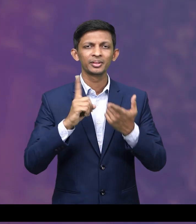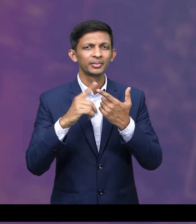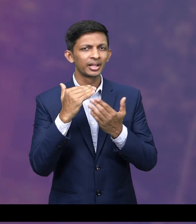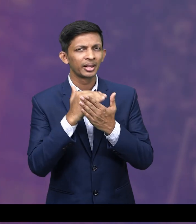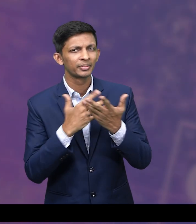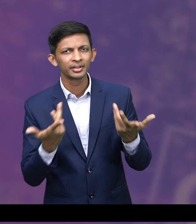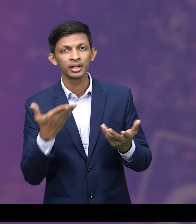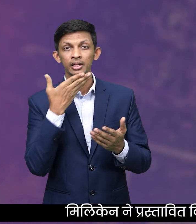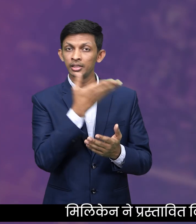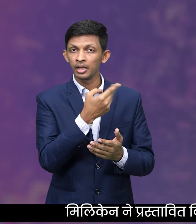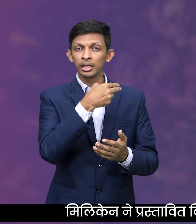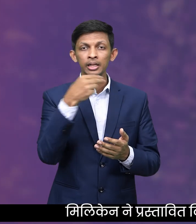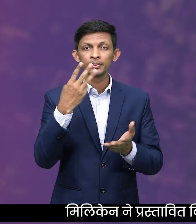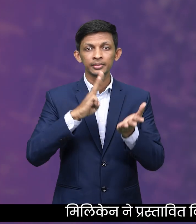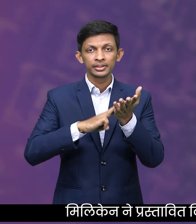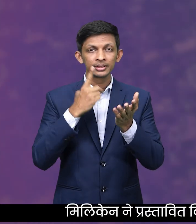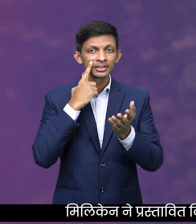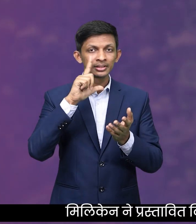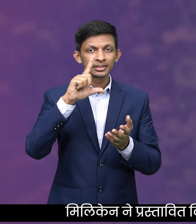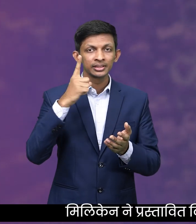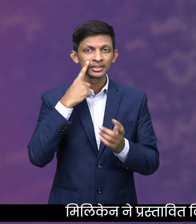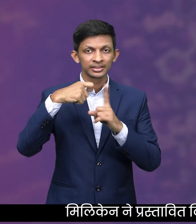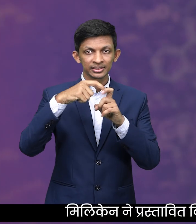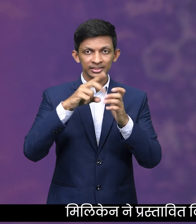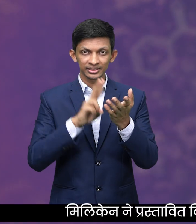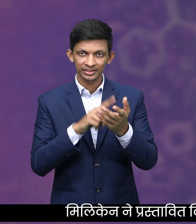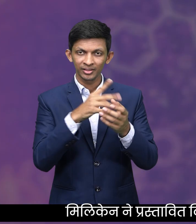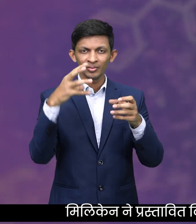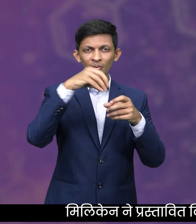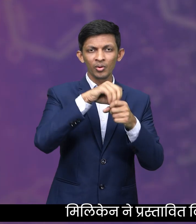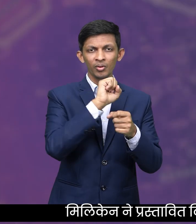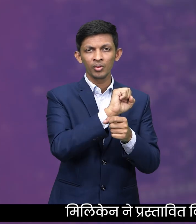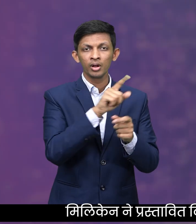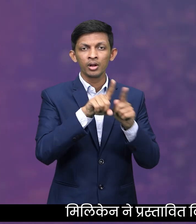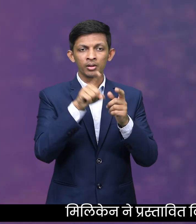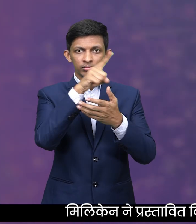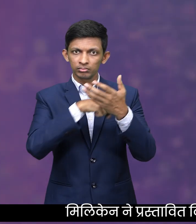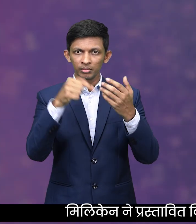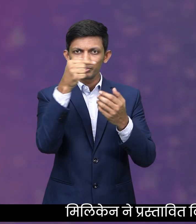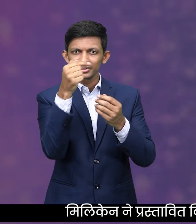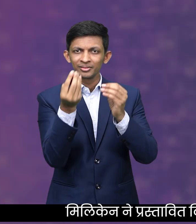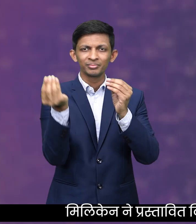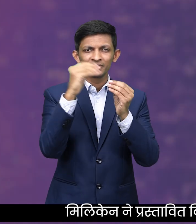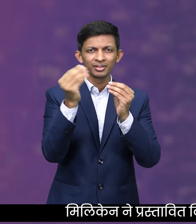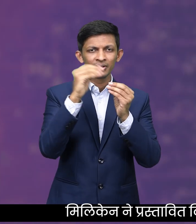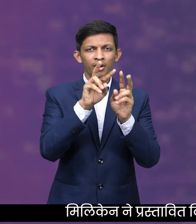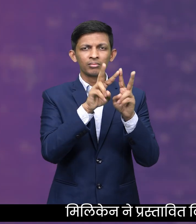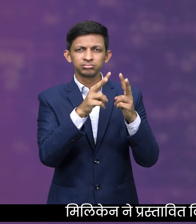इस वजह से मिलिकेन ने प्रस्तावित किया कि किसी तत्व की वैद्युतीय ऋणात्मकता